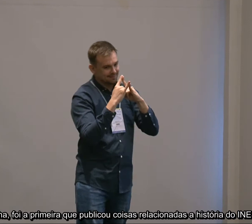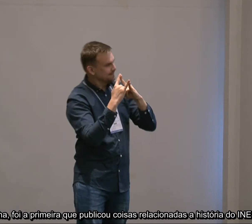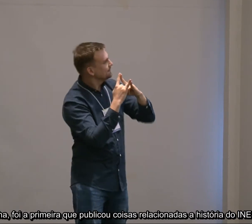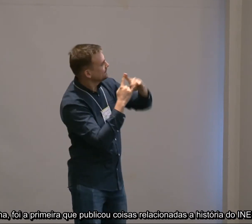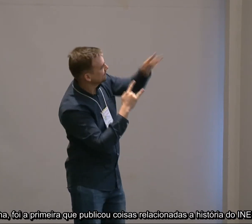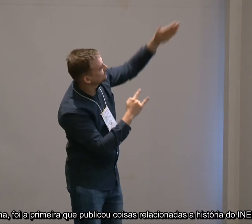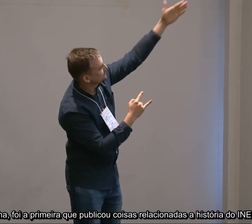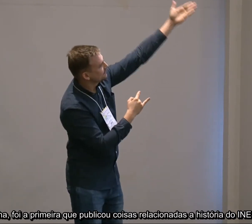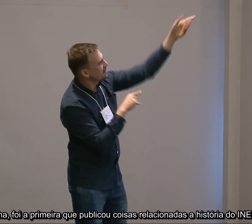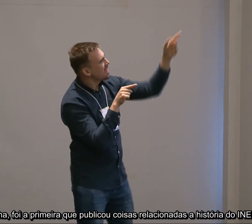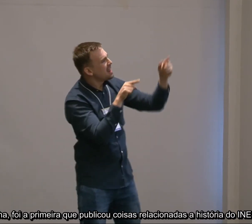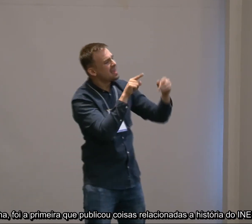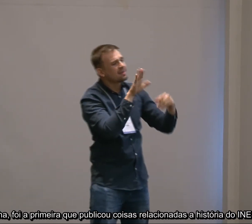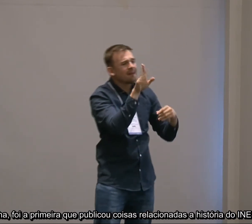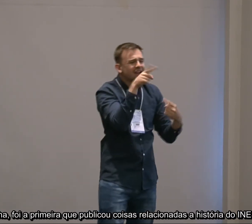relacionadas à história do INES